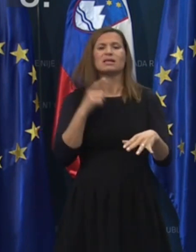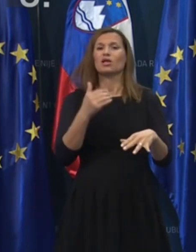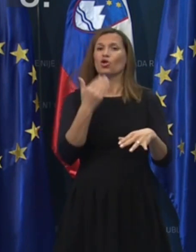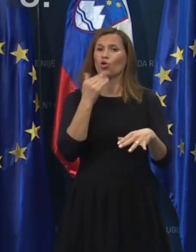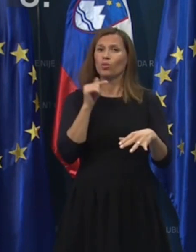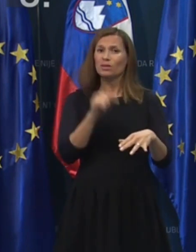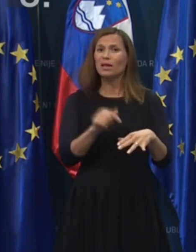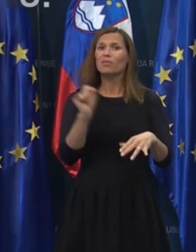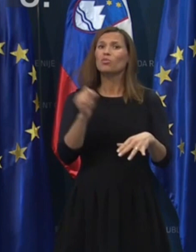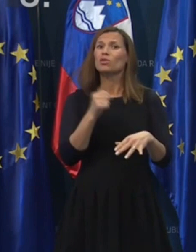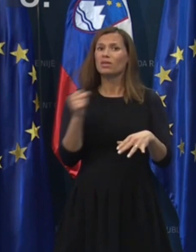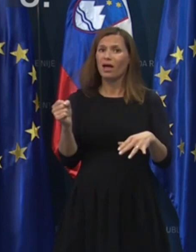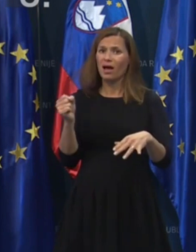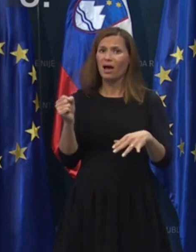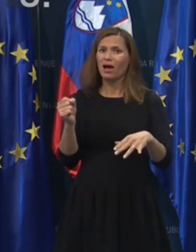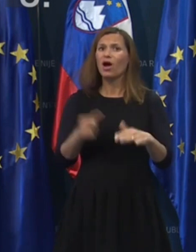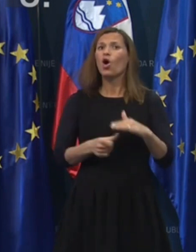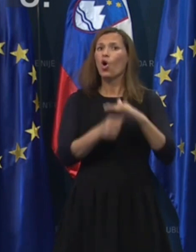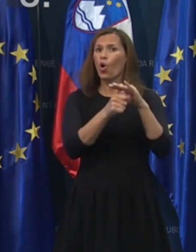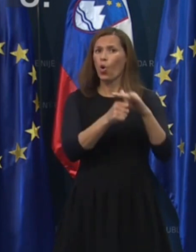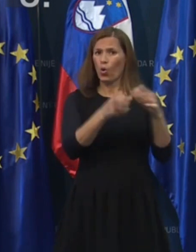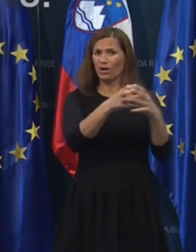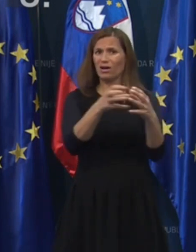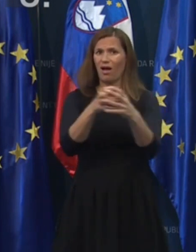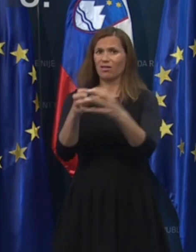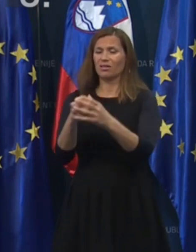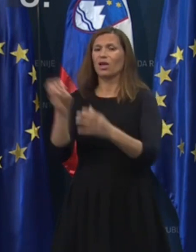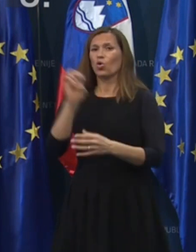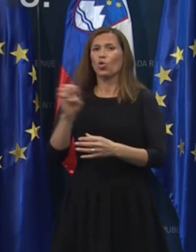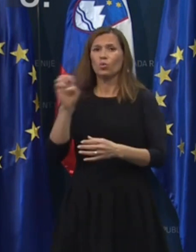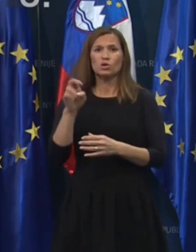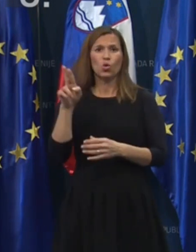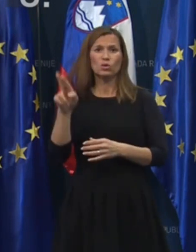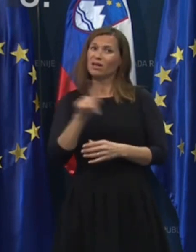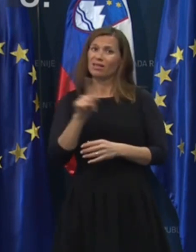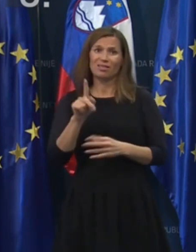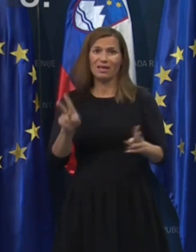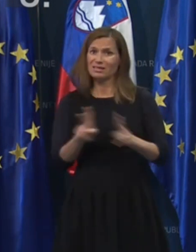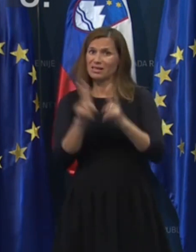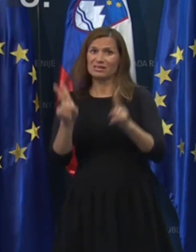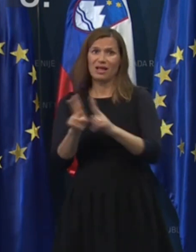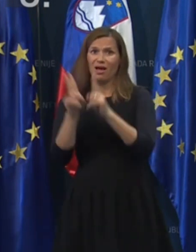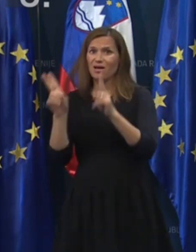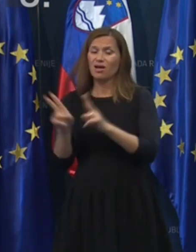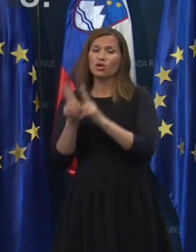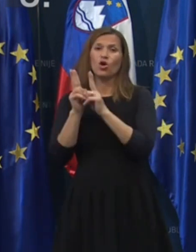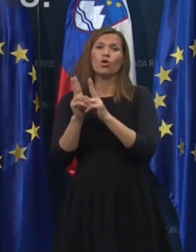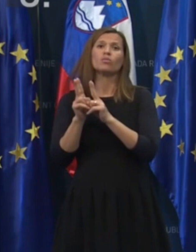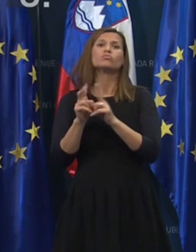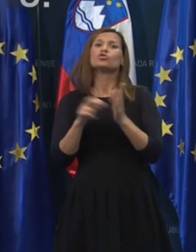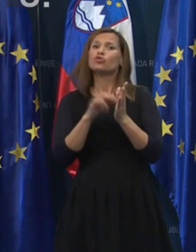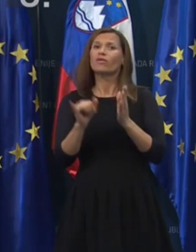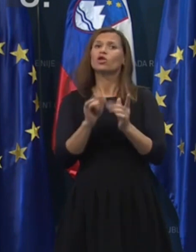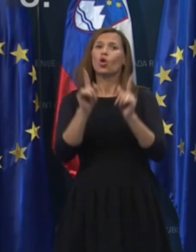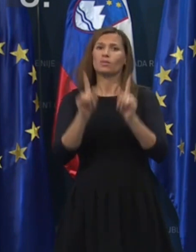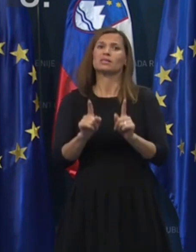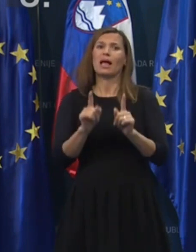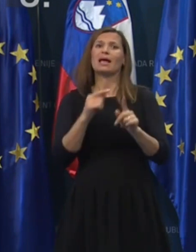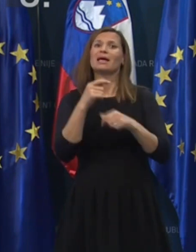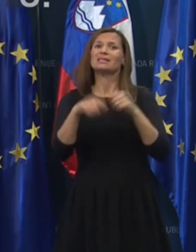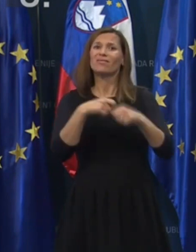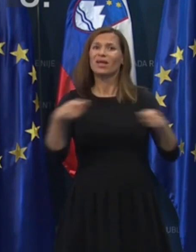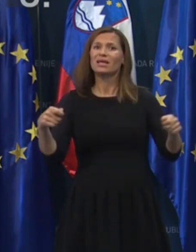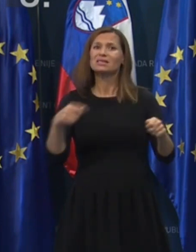kljub temu, da se organi Evropske unije ne sestajajo, obstoji zaveza